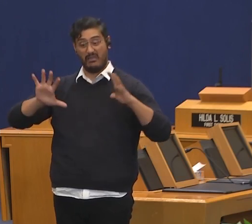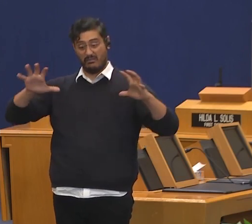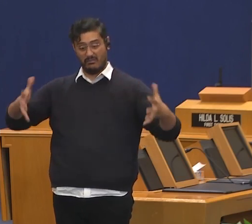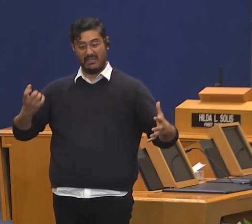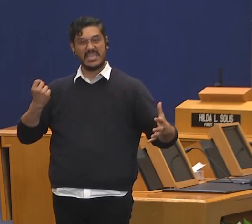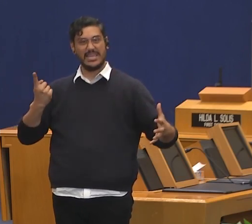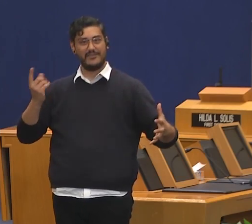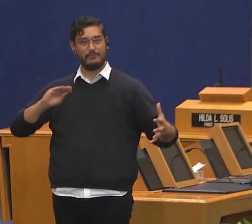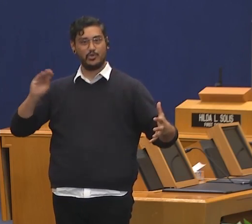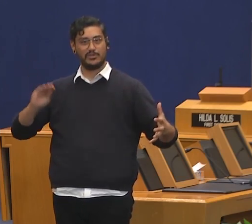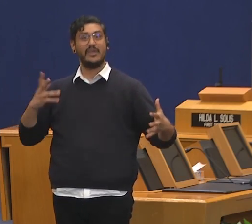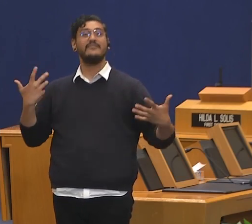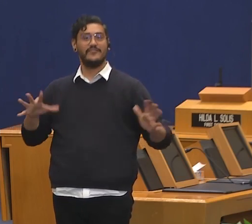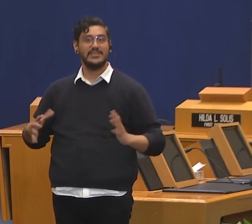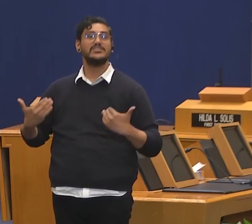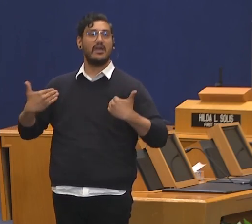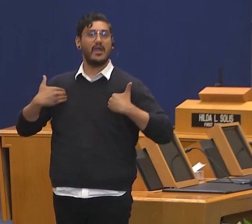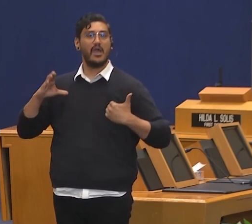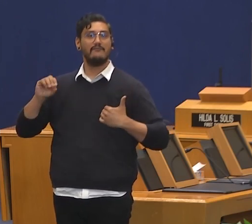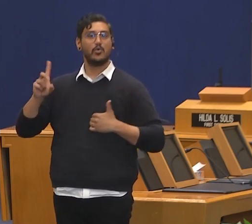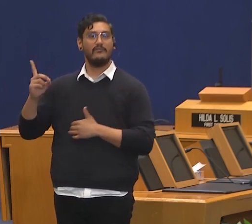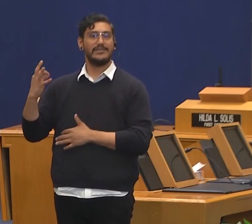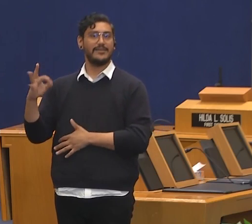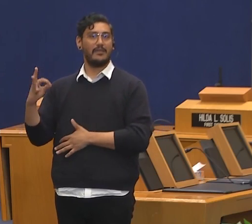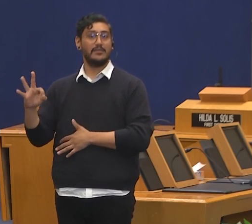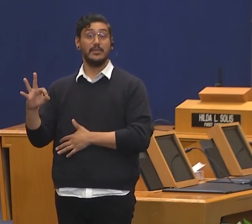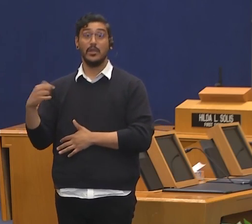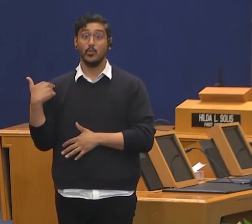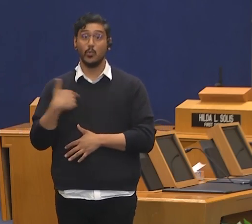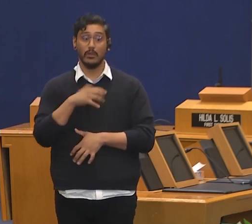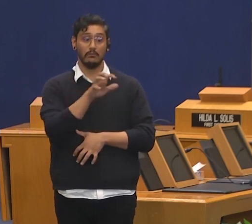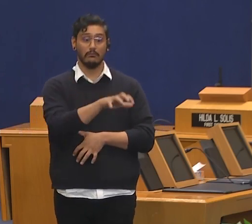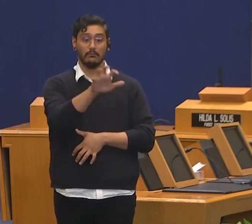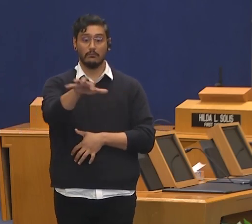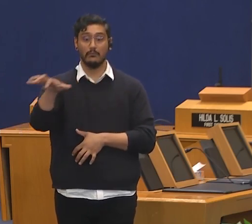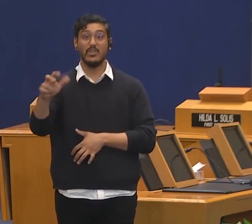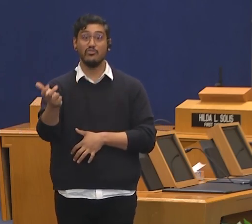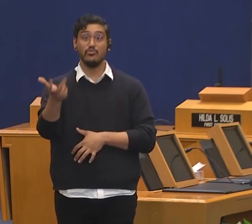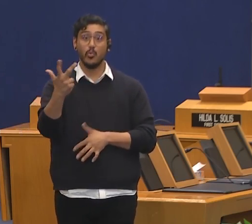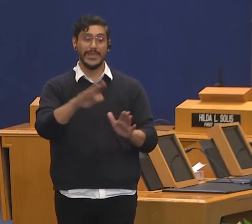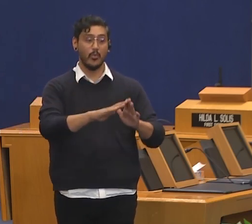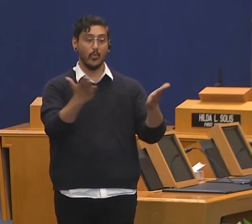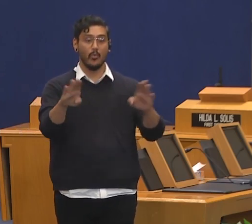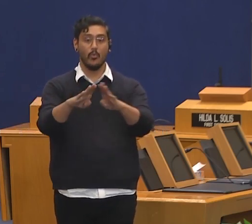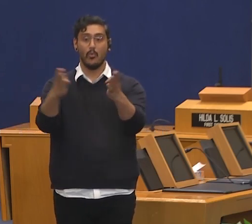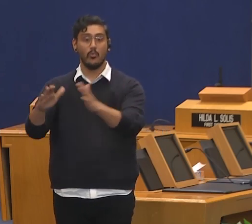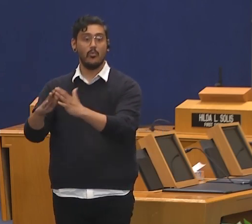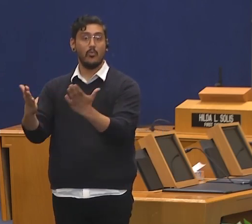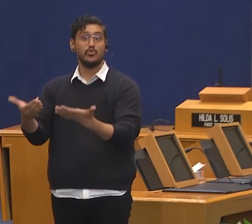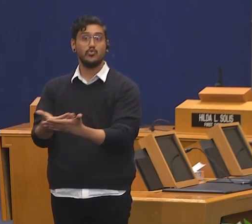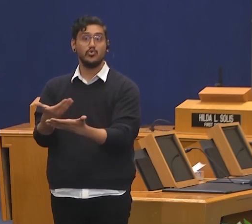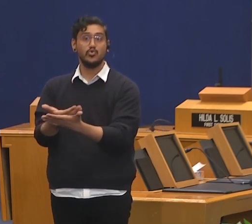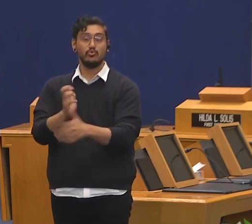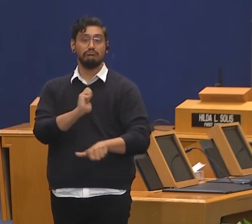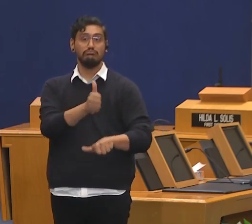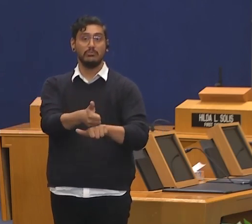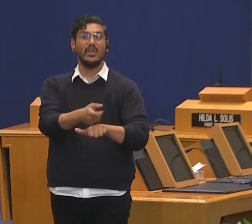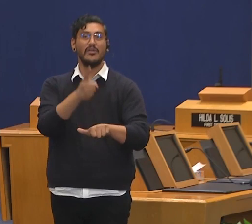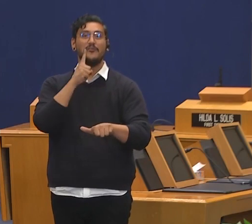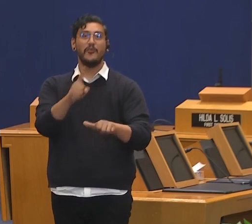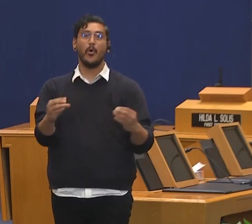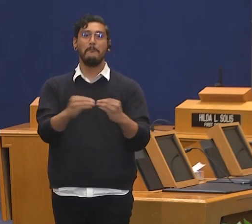fueron positivas. Se abrieron 3 nuevos sitios de pruebas esta semana para aumentar la disponibilidad de